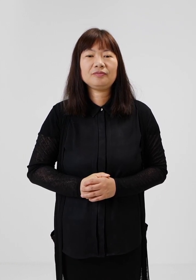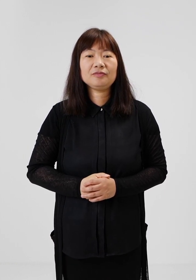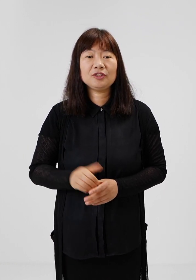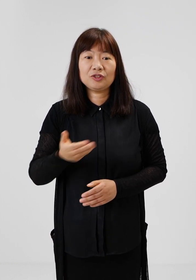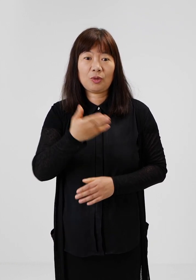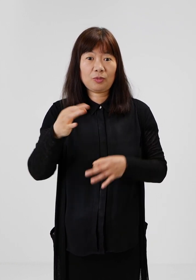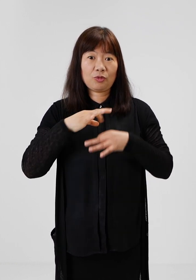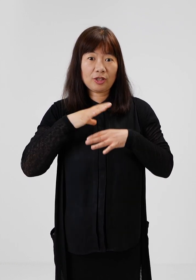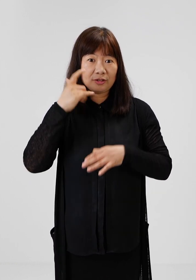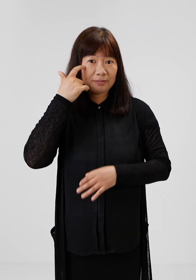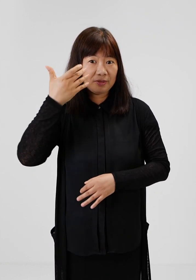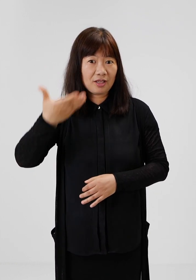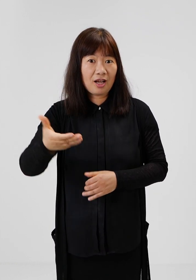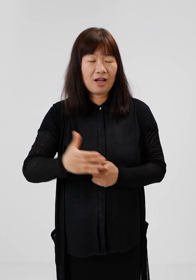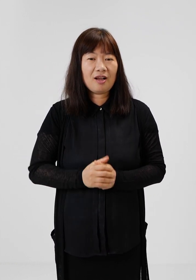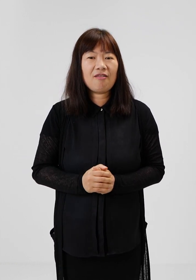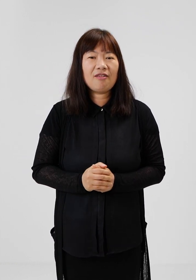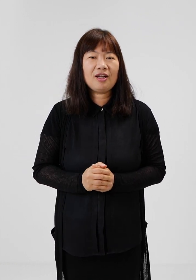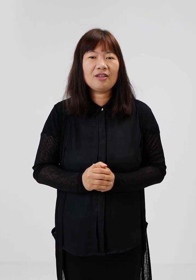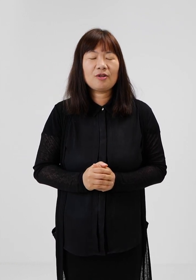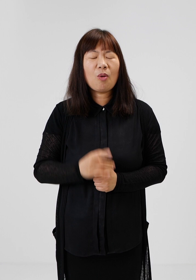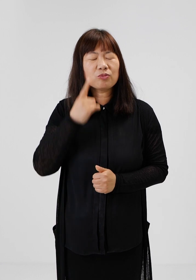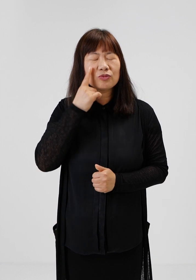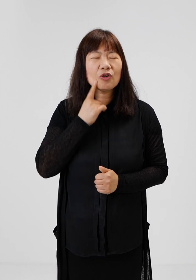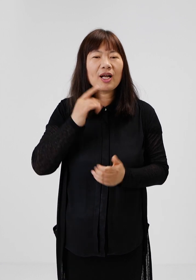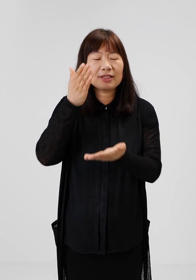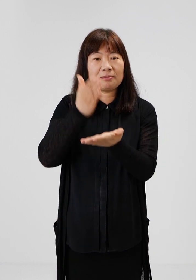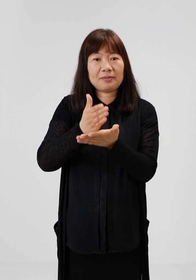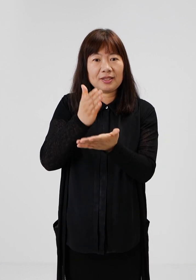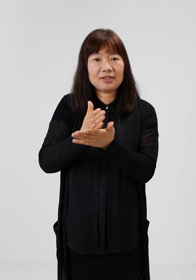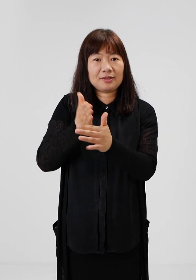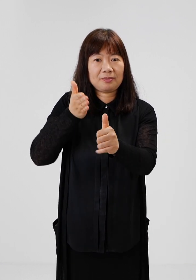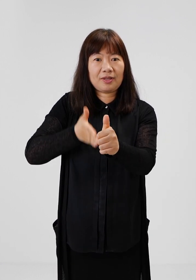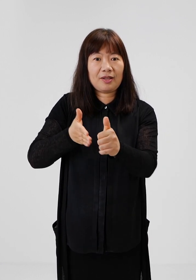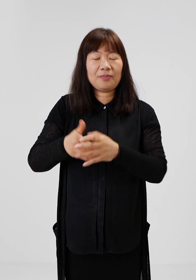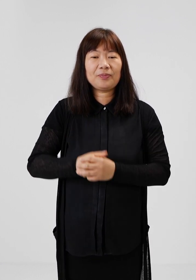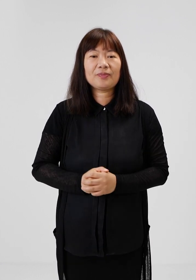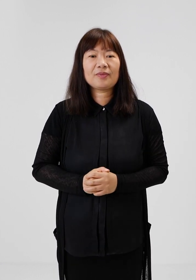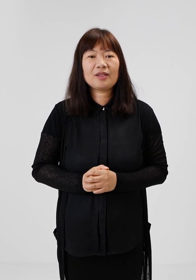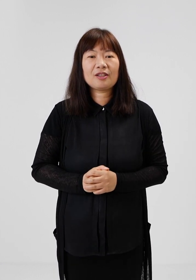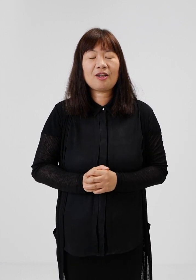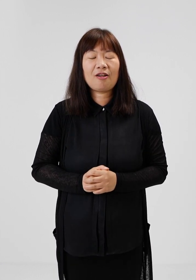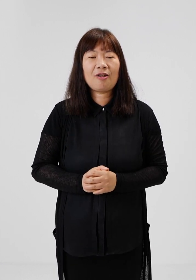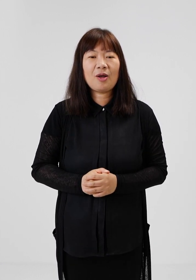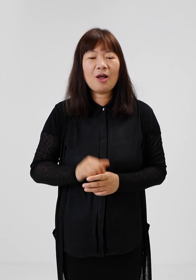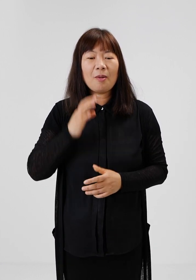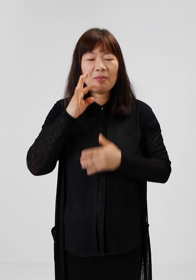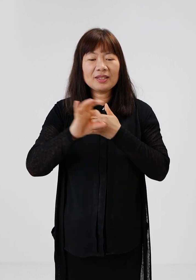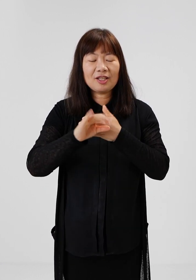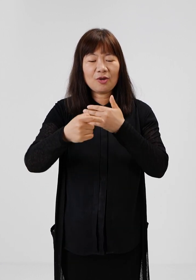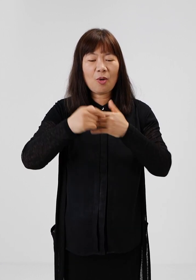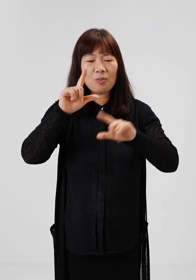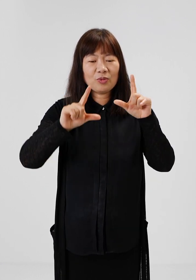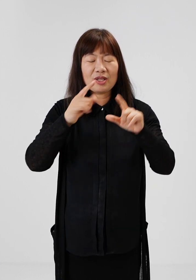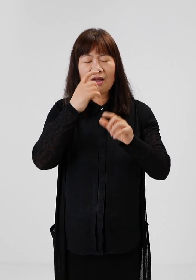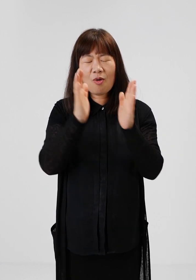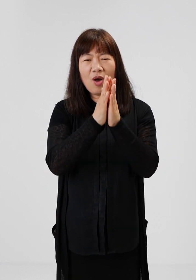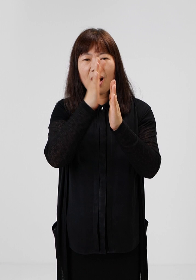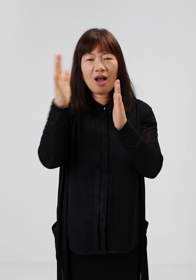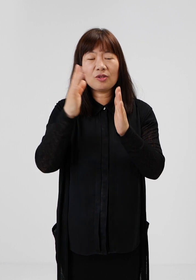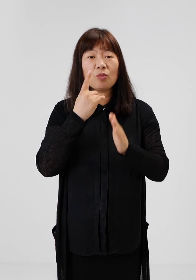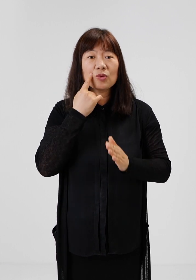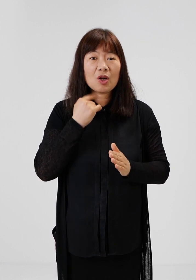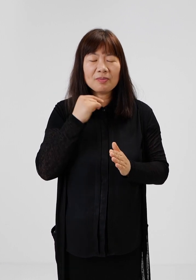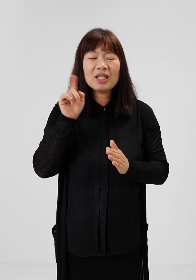놀라셨나요? 그런 거 부러워하지 마세요. 예? 그게 부러우면 여러분 진짜